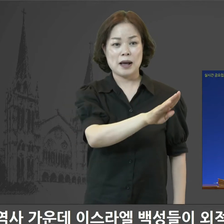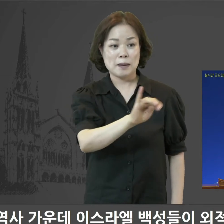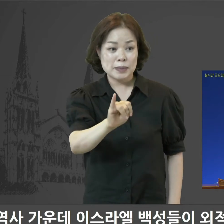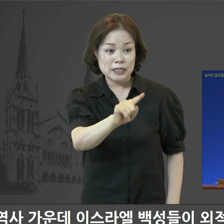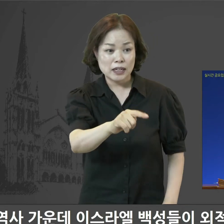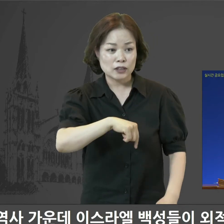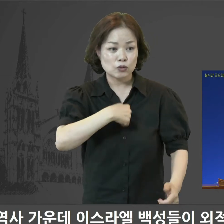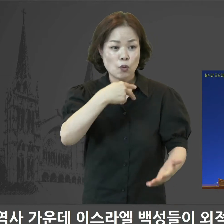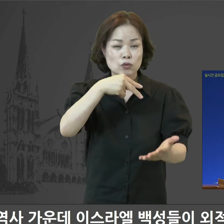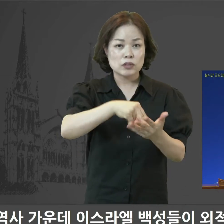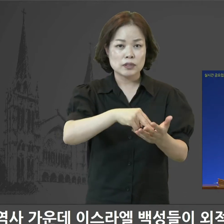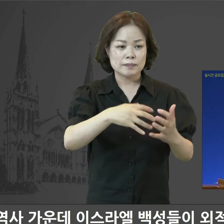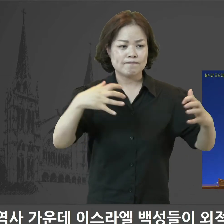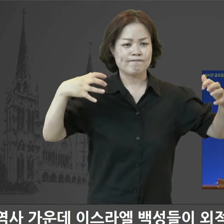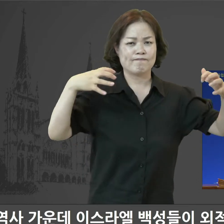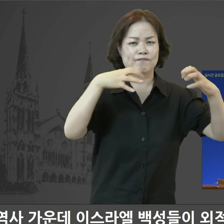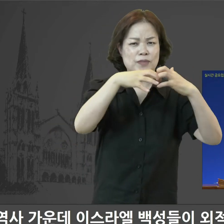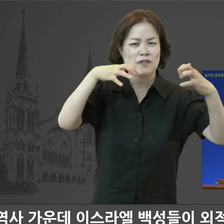전쟁을 일으키면서